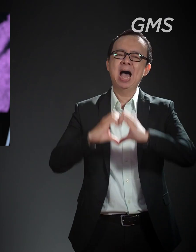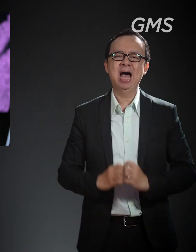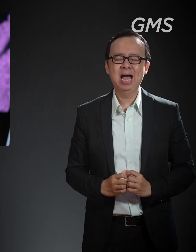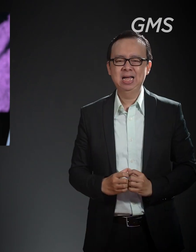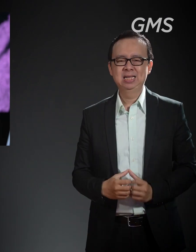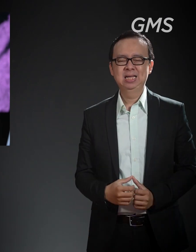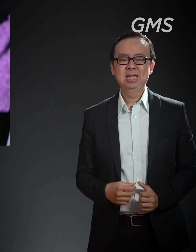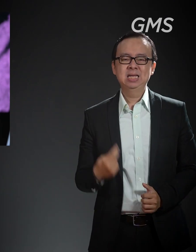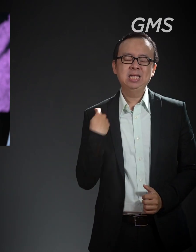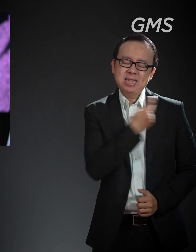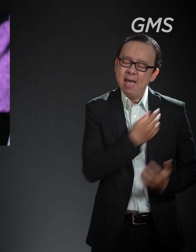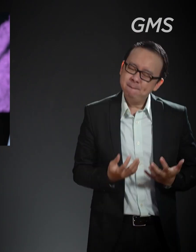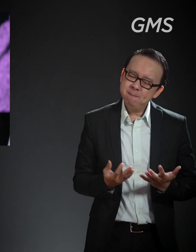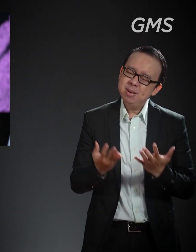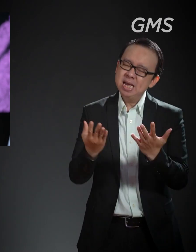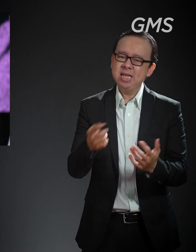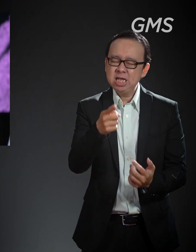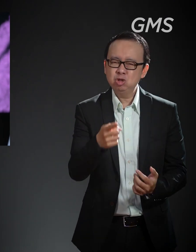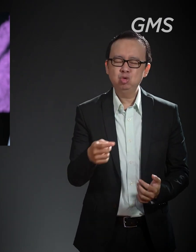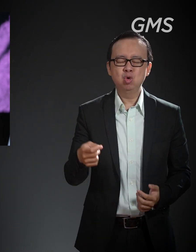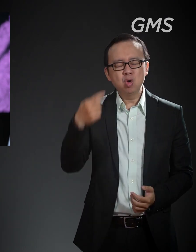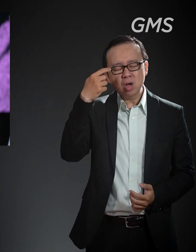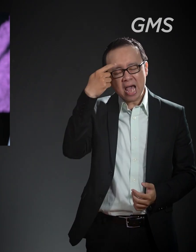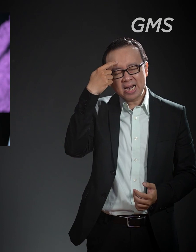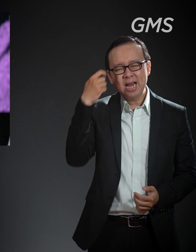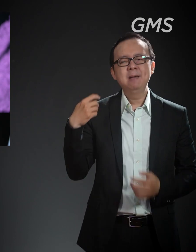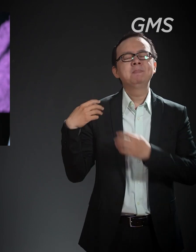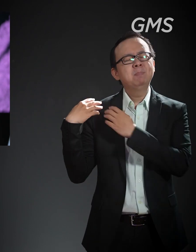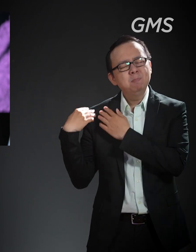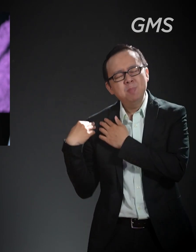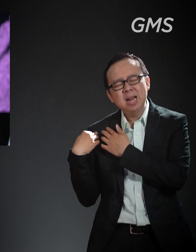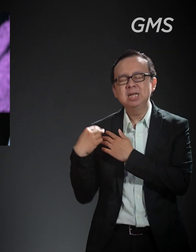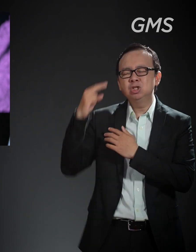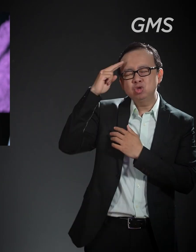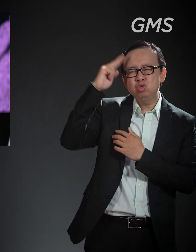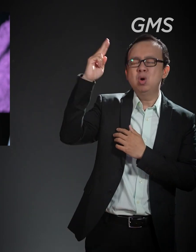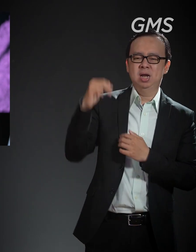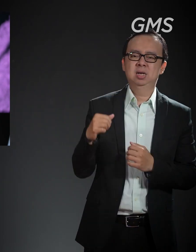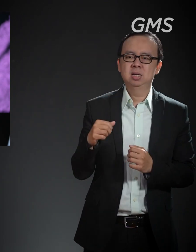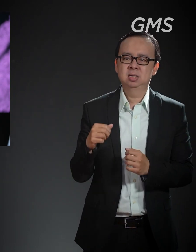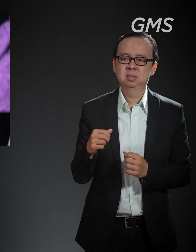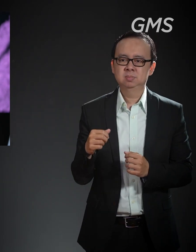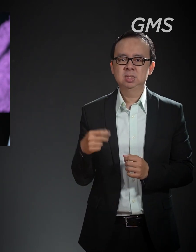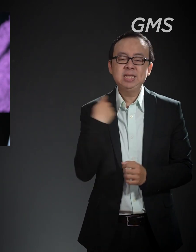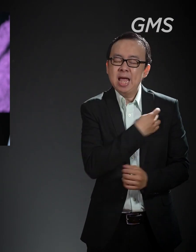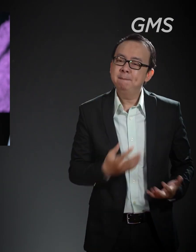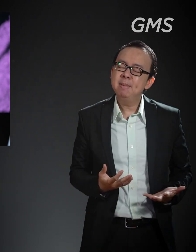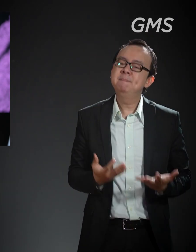Beban ilahi dan kita memberi pada akhirnya adalah karena Tuhan. We give